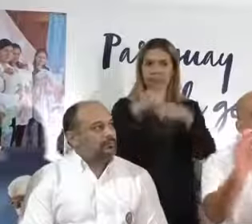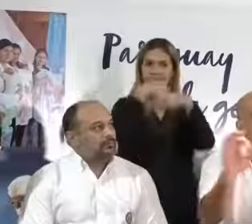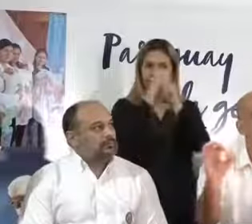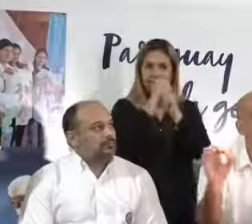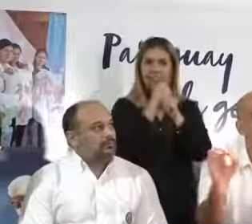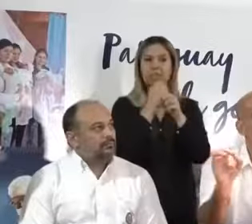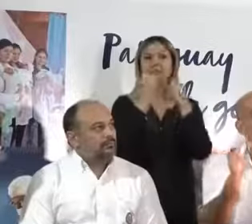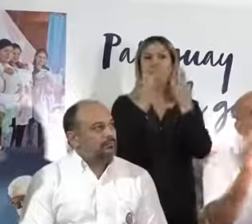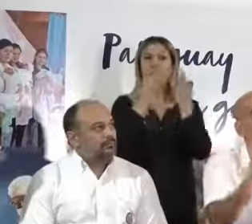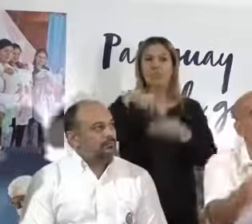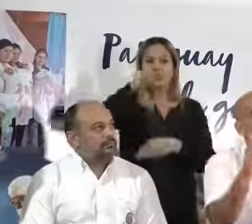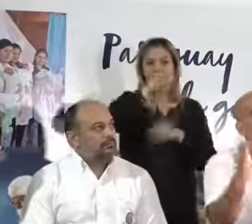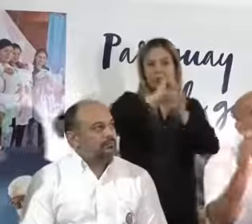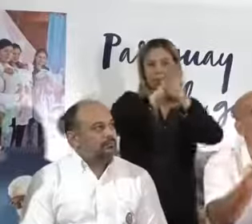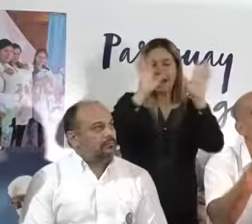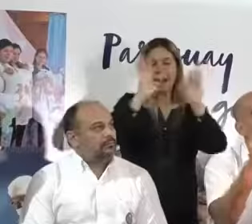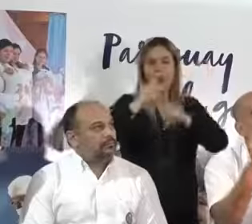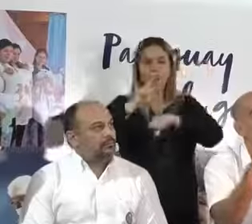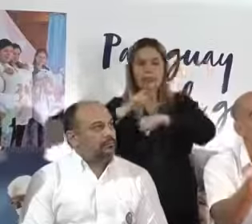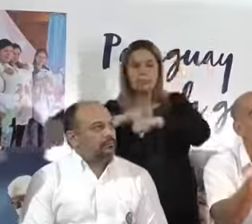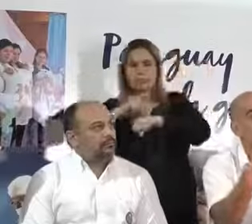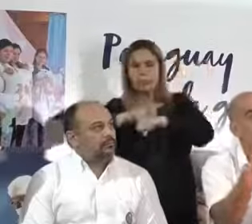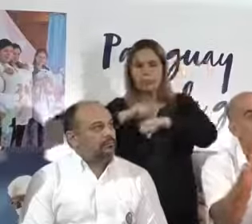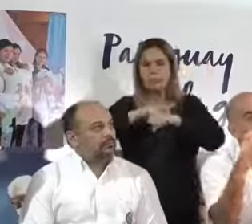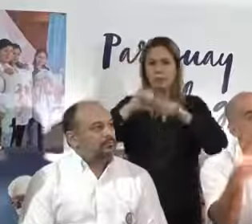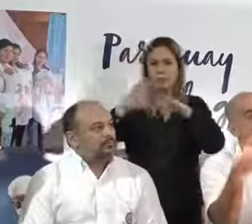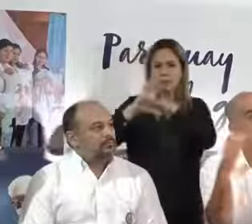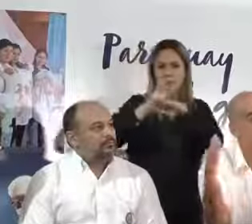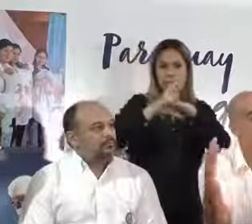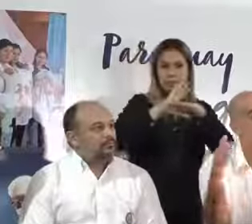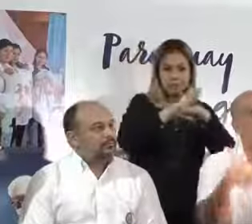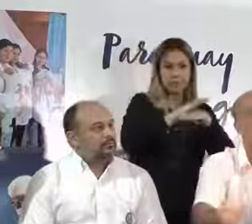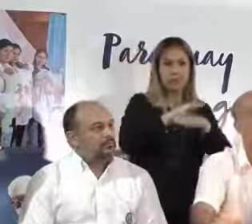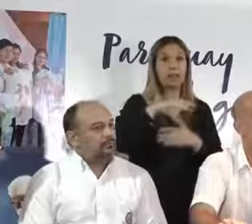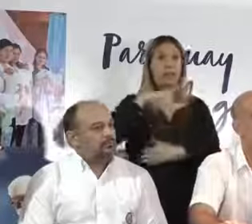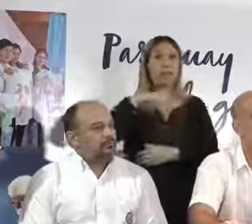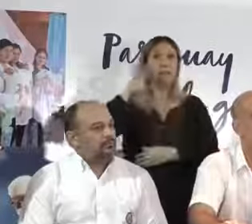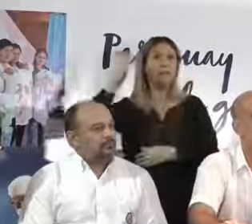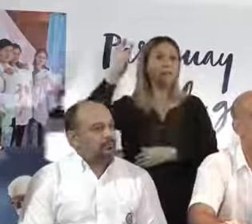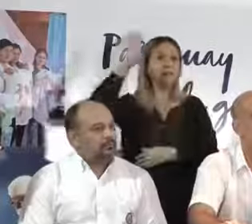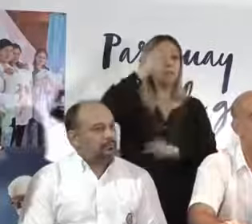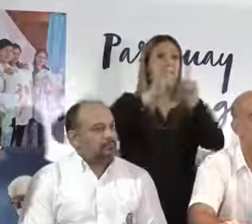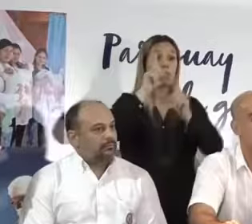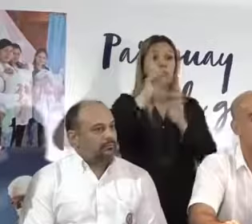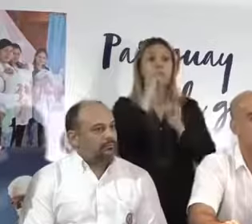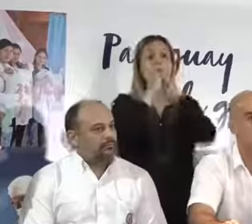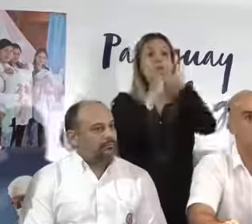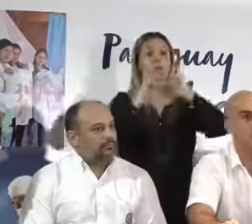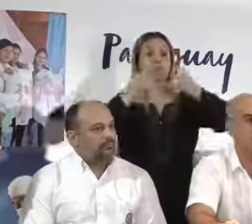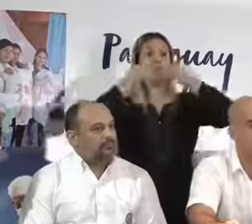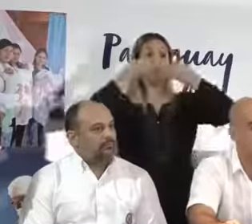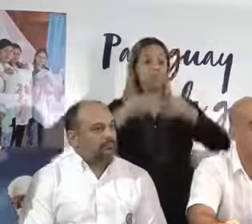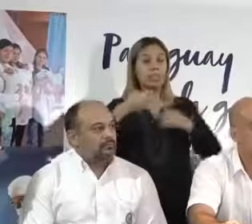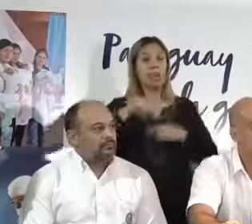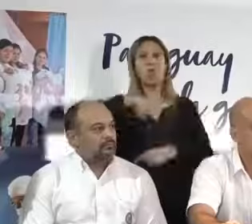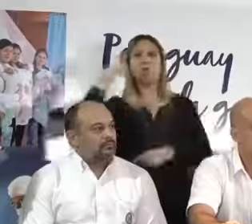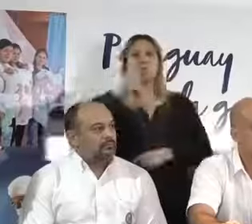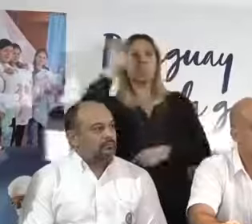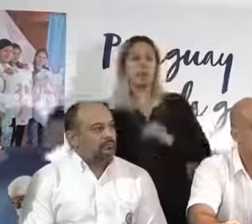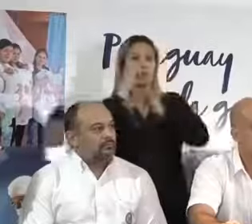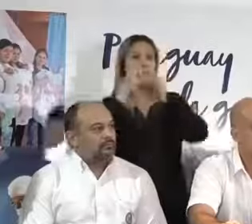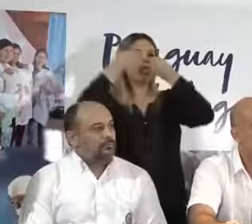la línea de tiempo, en qué momento hay países que van engrosando la lista de aquellos que tenemos que ir chequeando. Entonces, ¿no